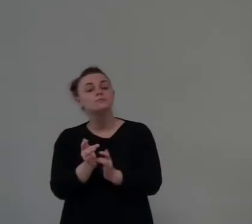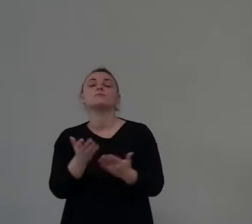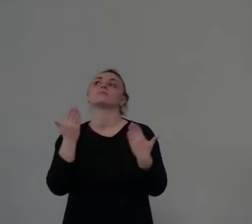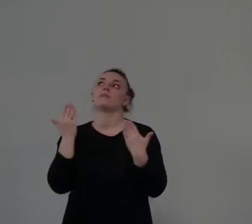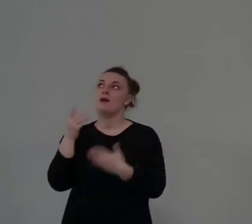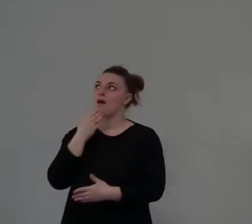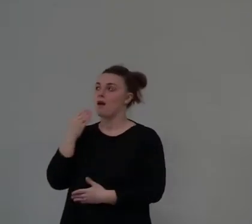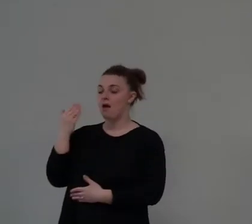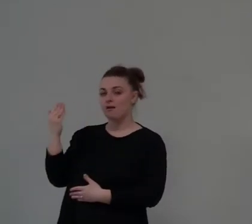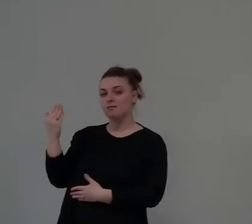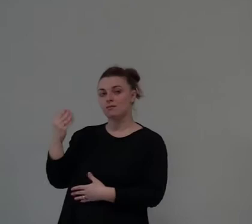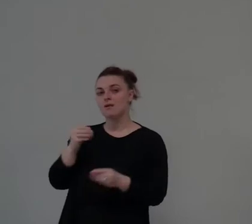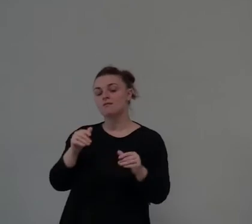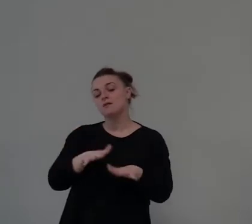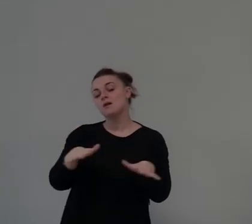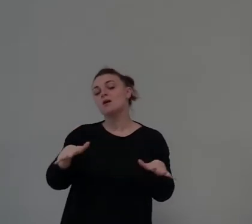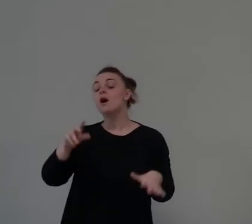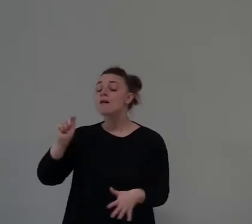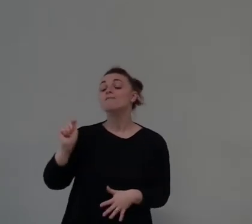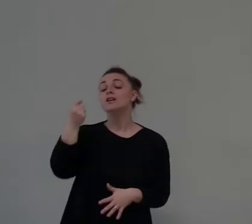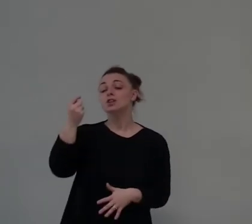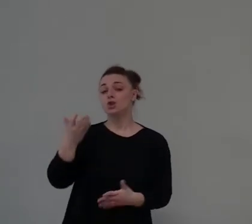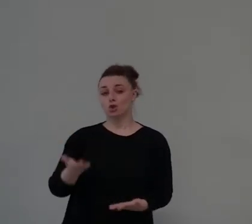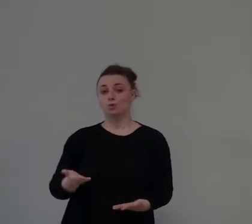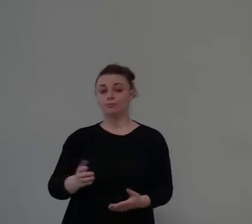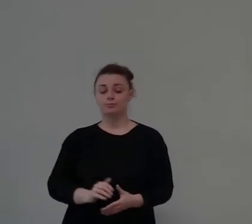Dio, ha vinto nel deserto. Gesù ha vinto nel deserto.